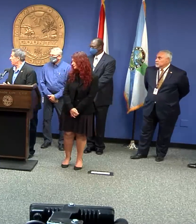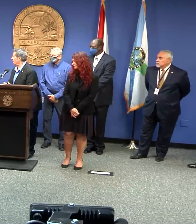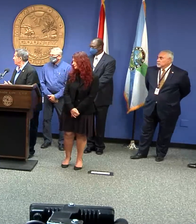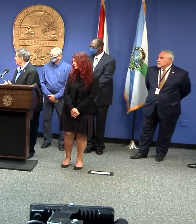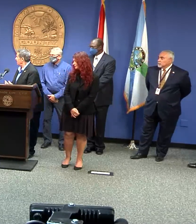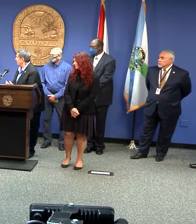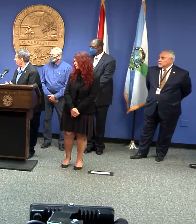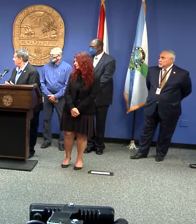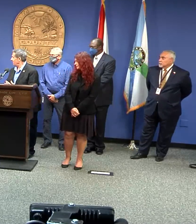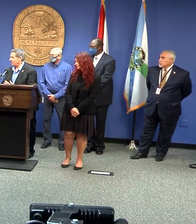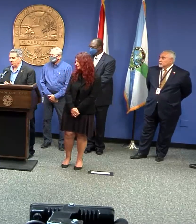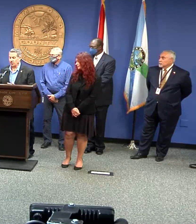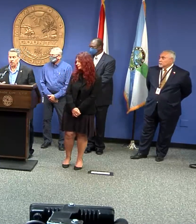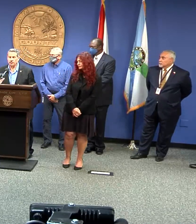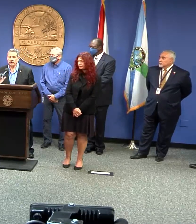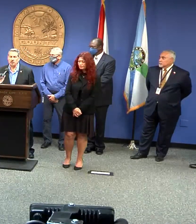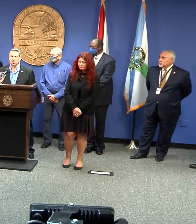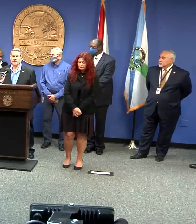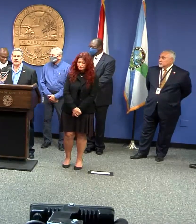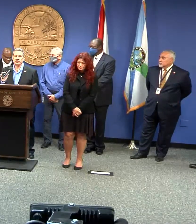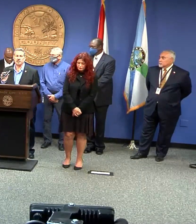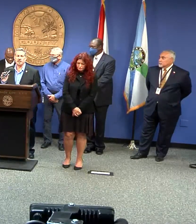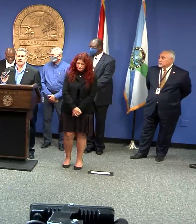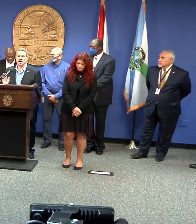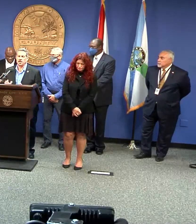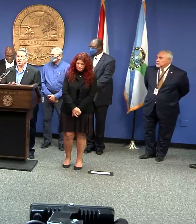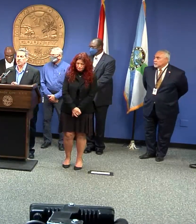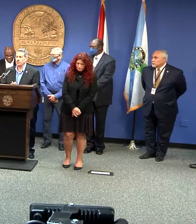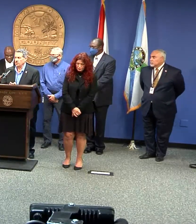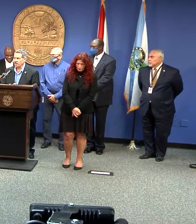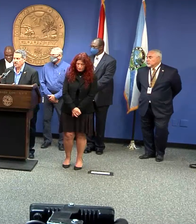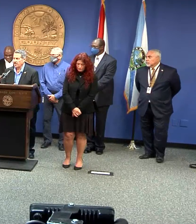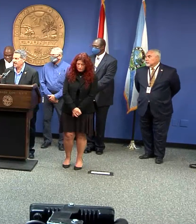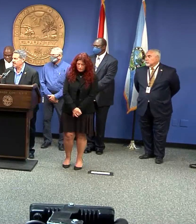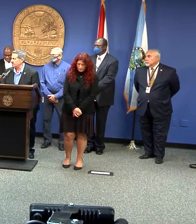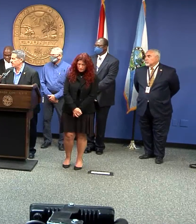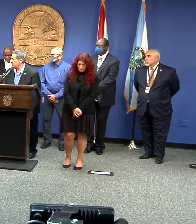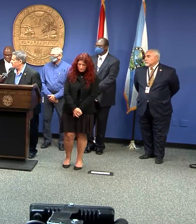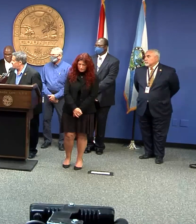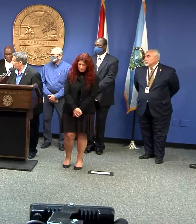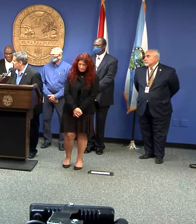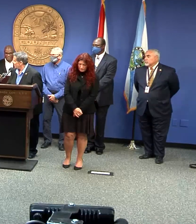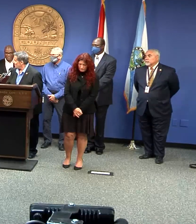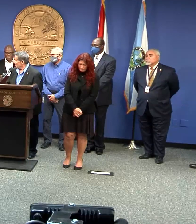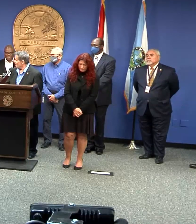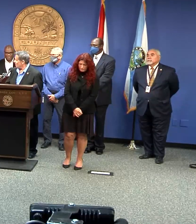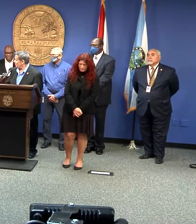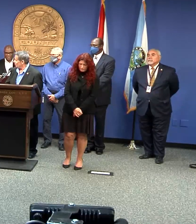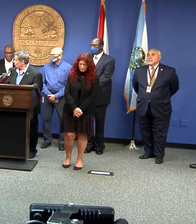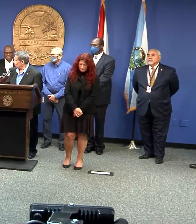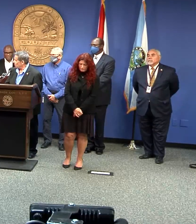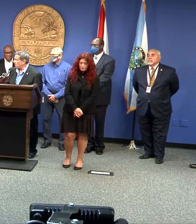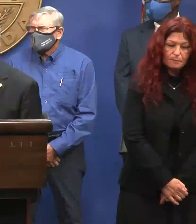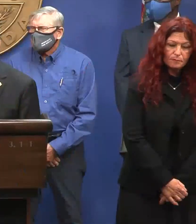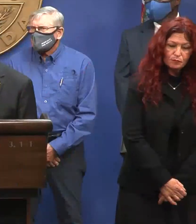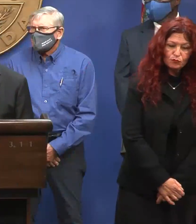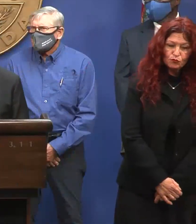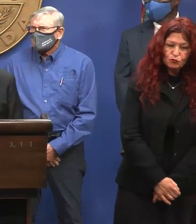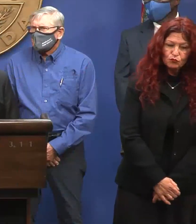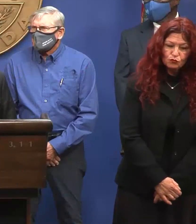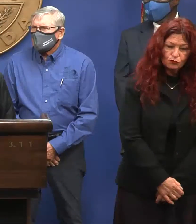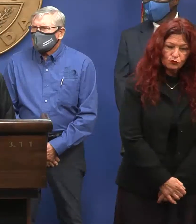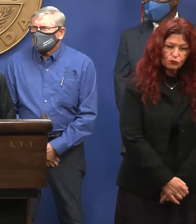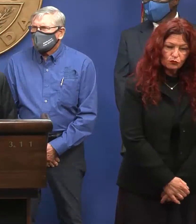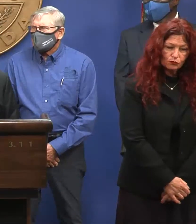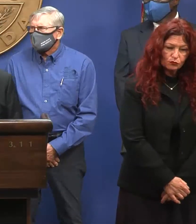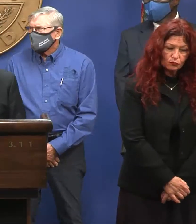Hasta que llegue el CRIO, quiero también decirle que darle las gracias a la alcaldesa por todo lo que ha hecho y